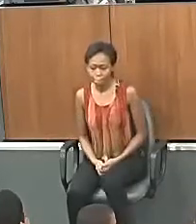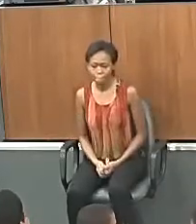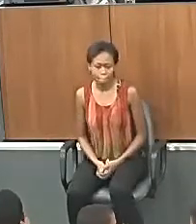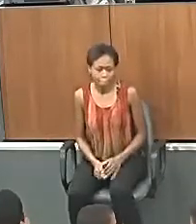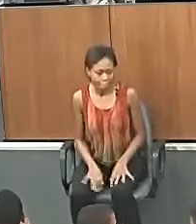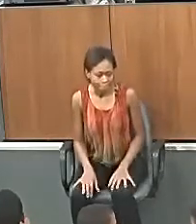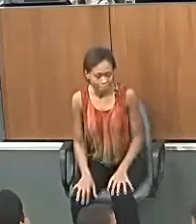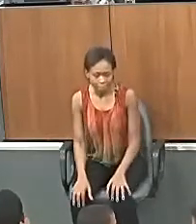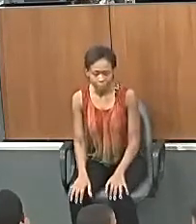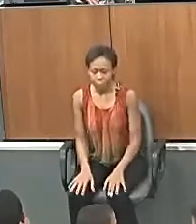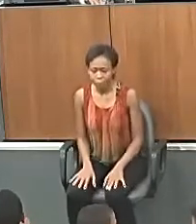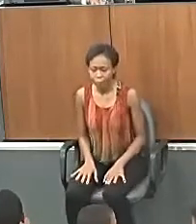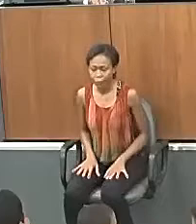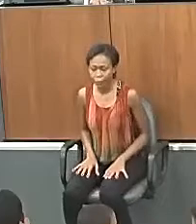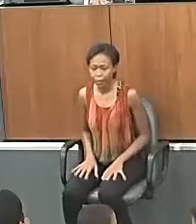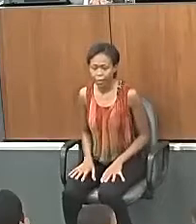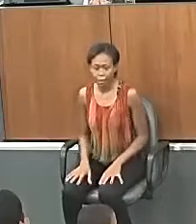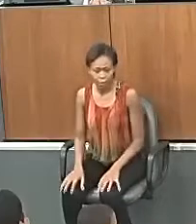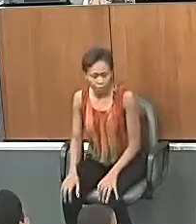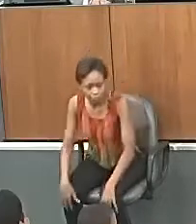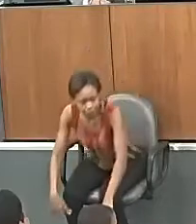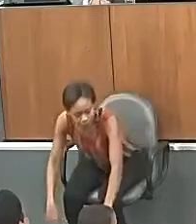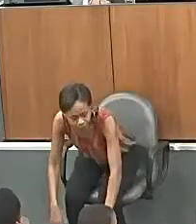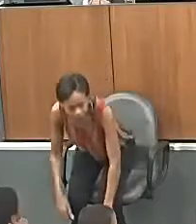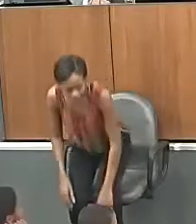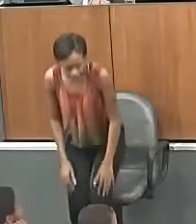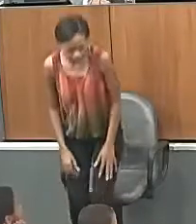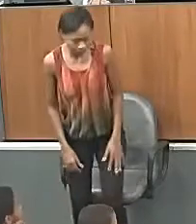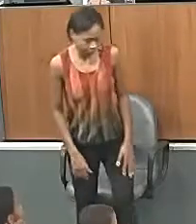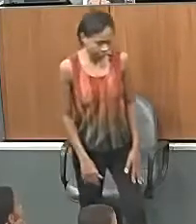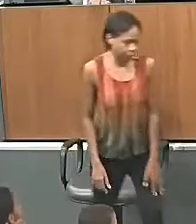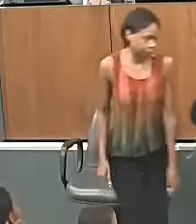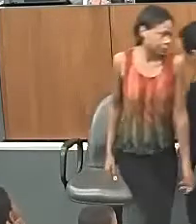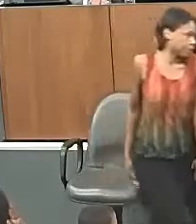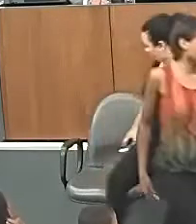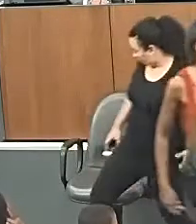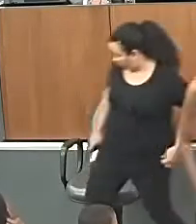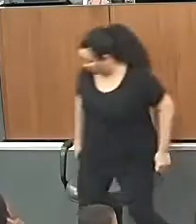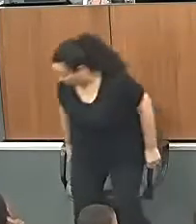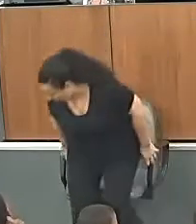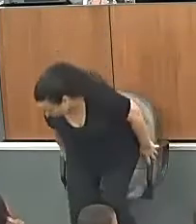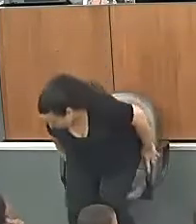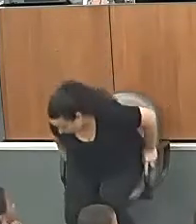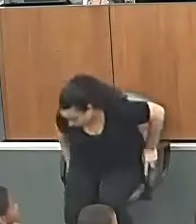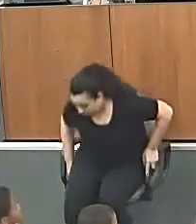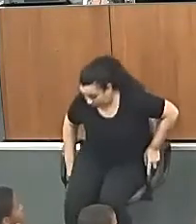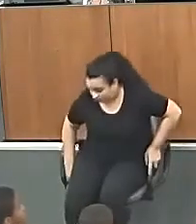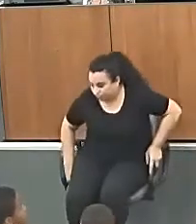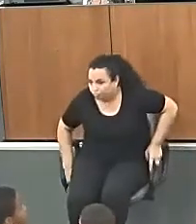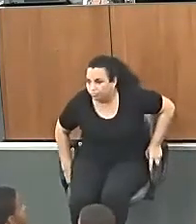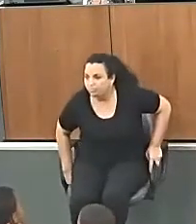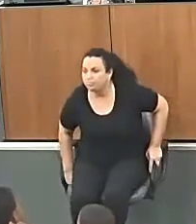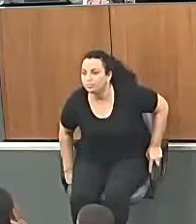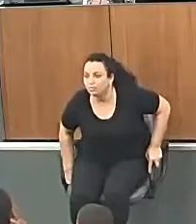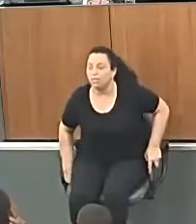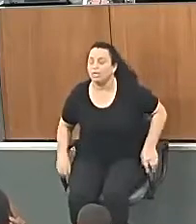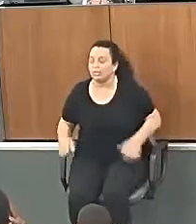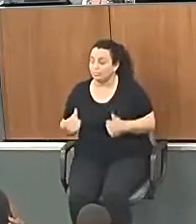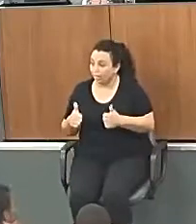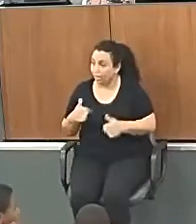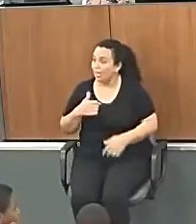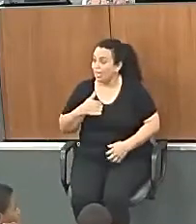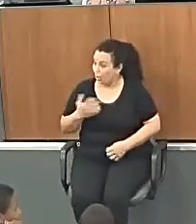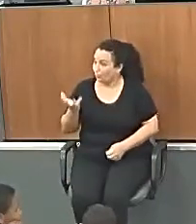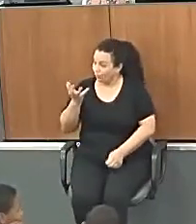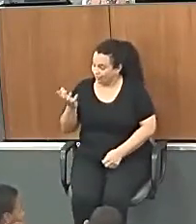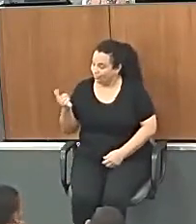bem que era que fiz questão de vir aqui deputado josé guilherme é eu estou aqui numa outra audiência essa